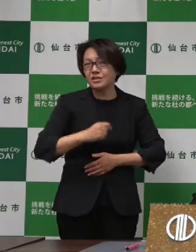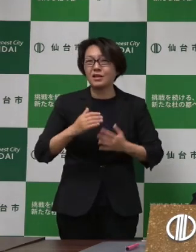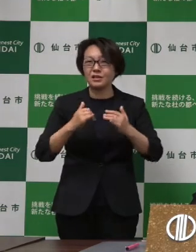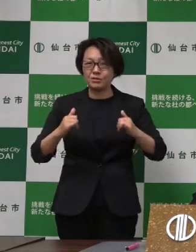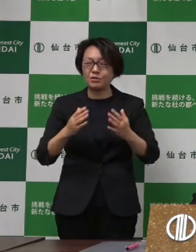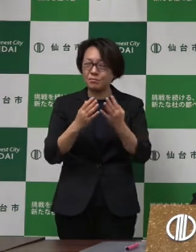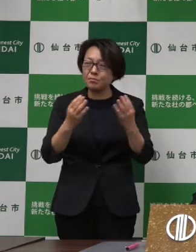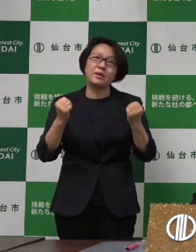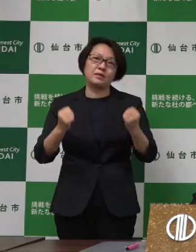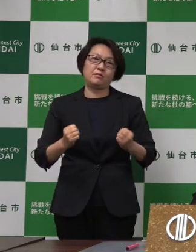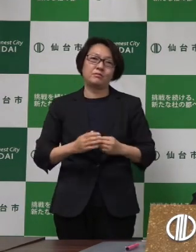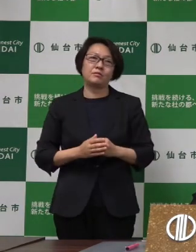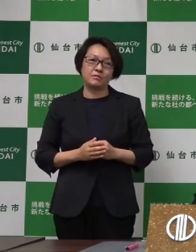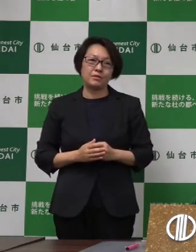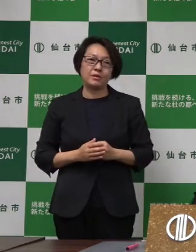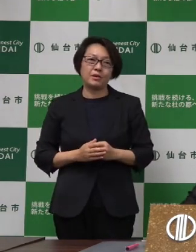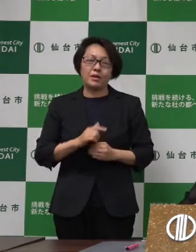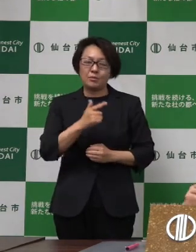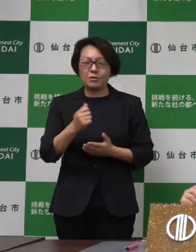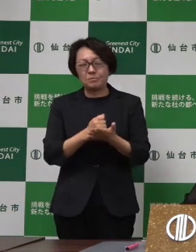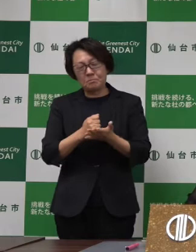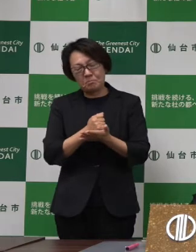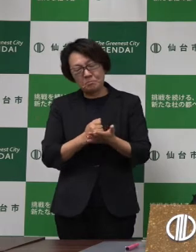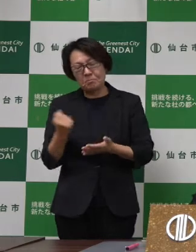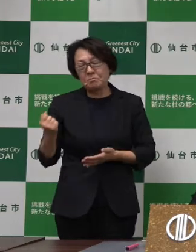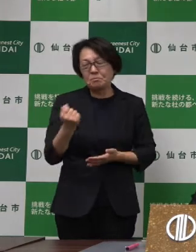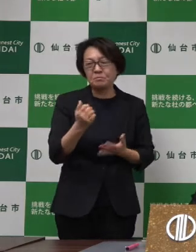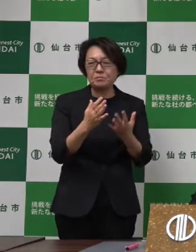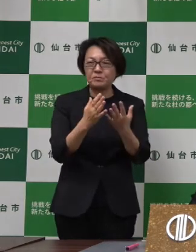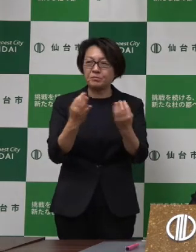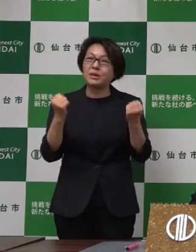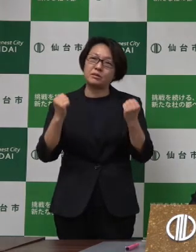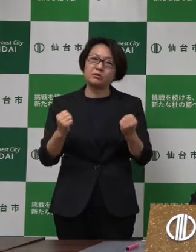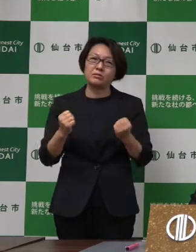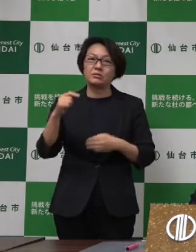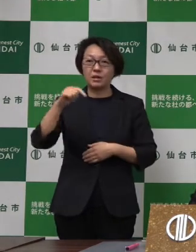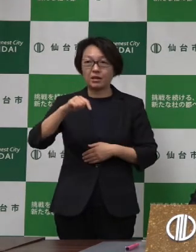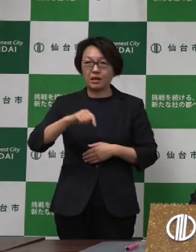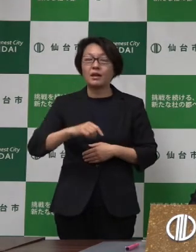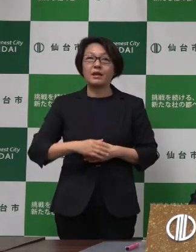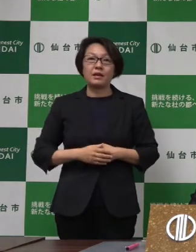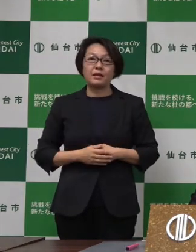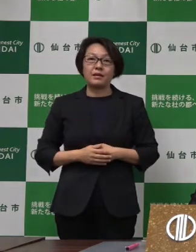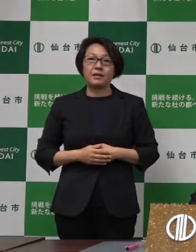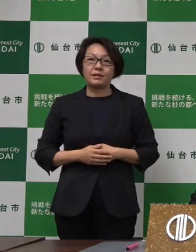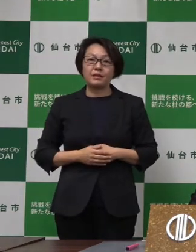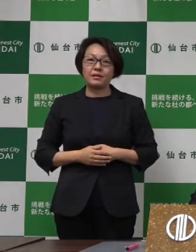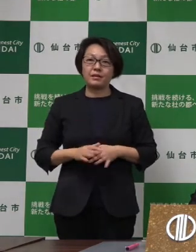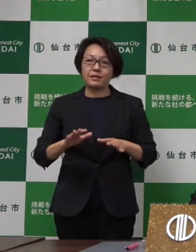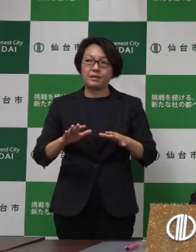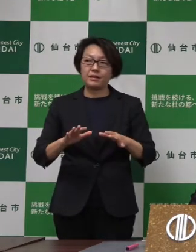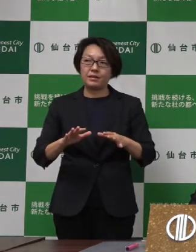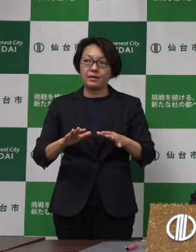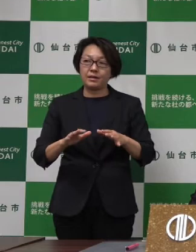も、まあ、いろんな事情を抱えておられます。そういう方々の中で、受験生